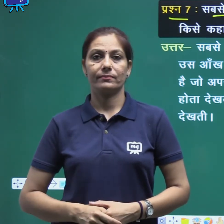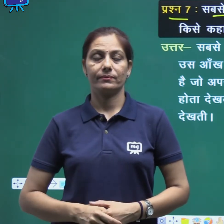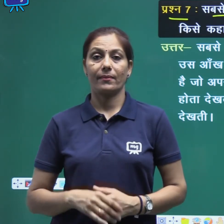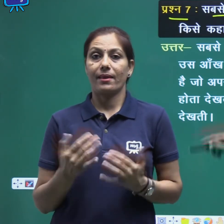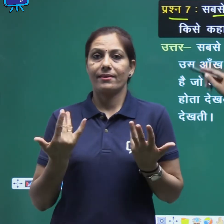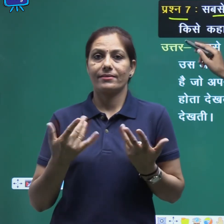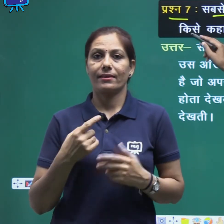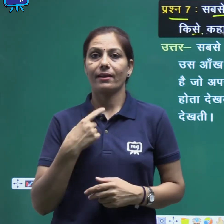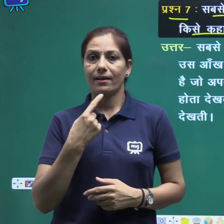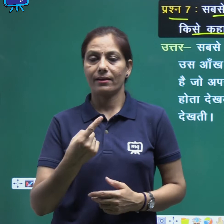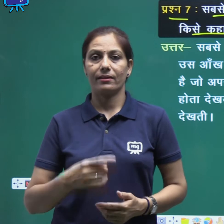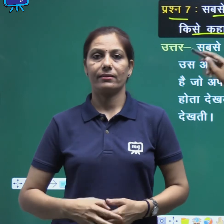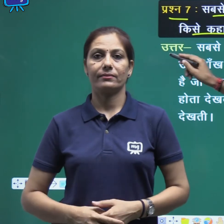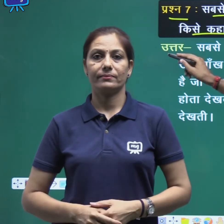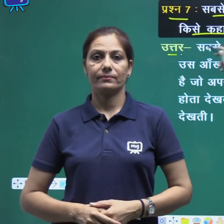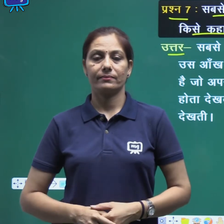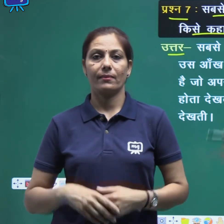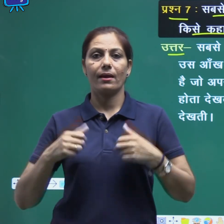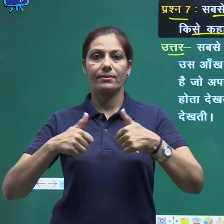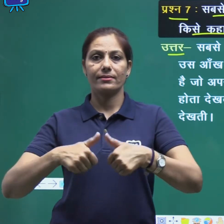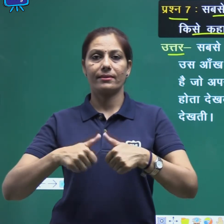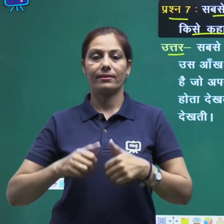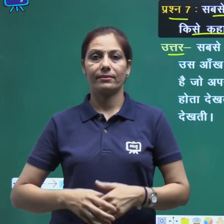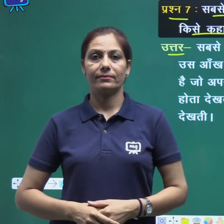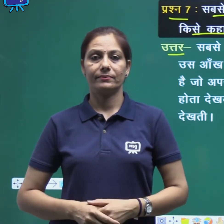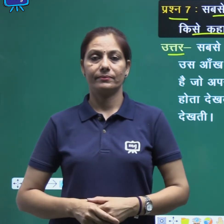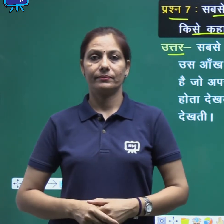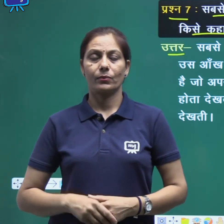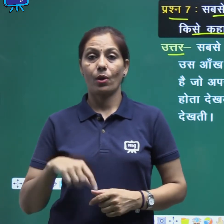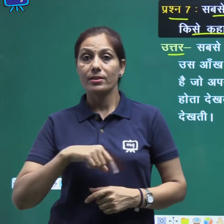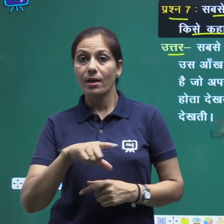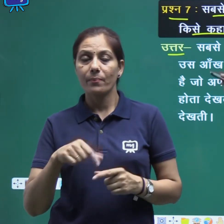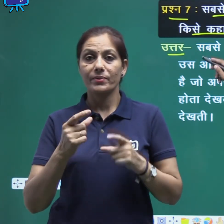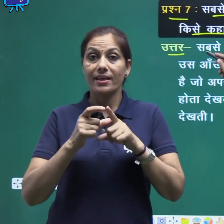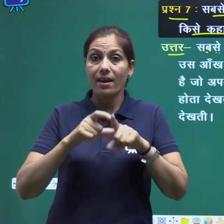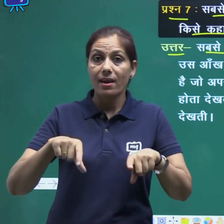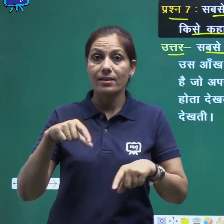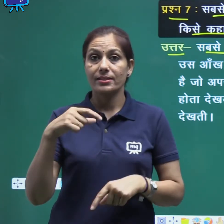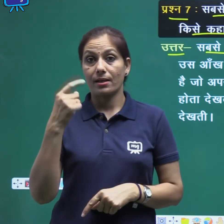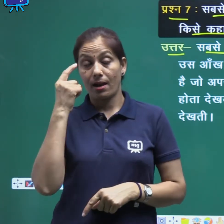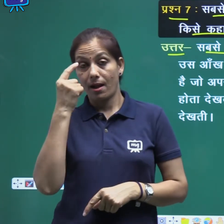किसे कहा गया है? उत्तर है सबसे खतरनाक आंख